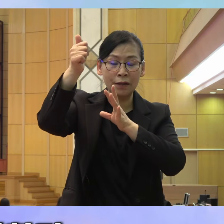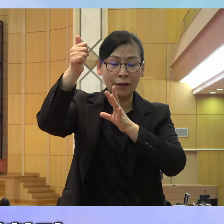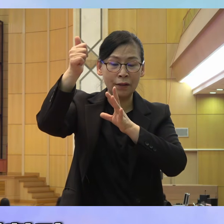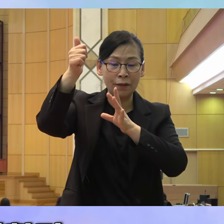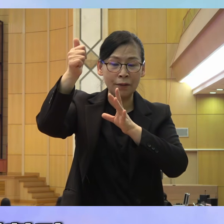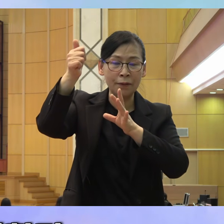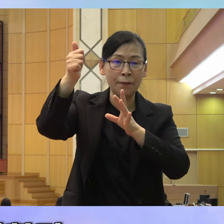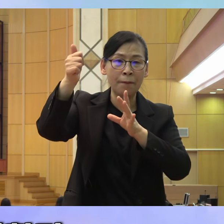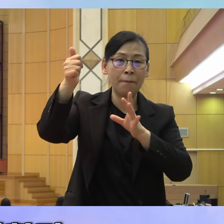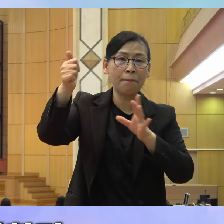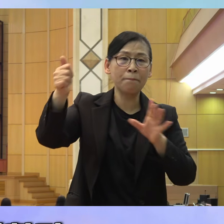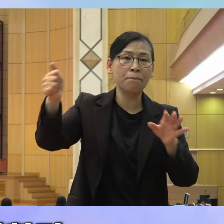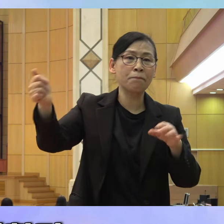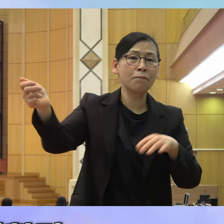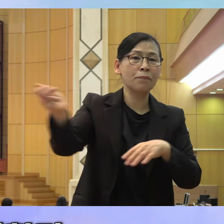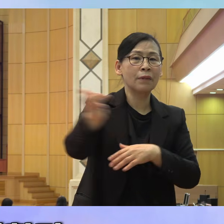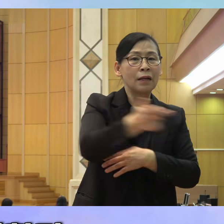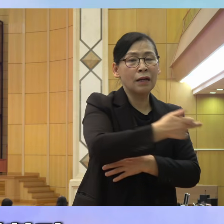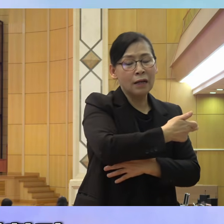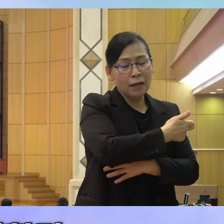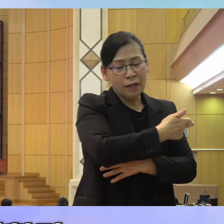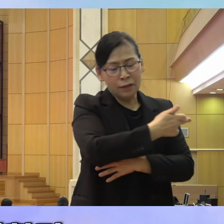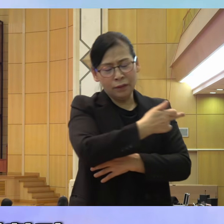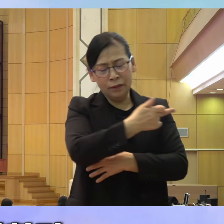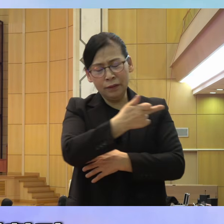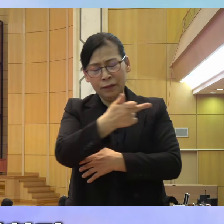예수뿐이네. 크신 계획,